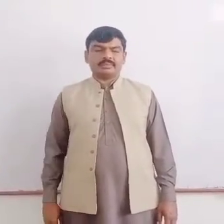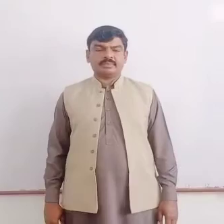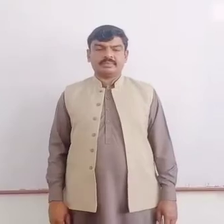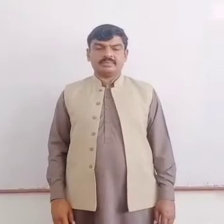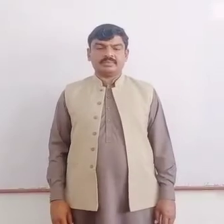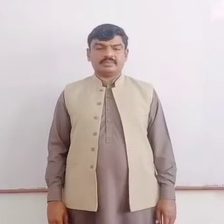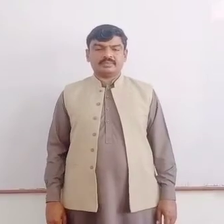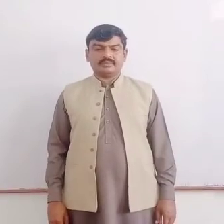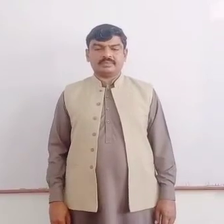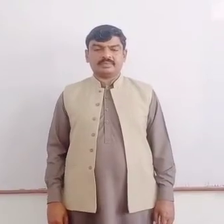मेलजोल,